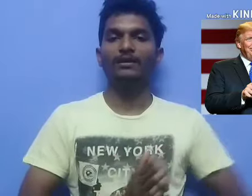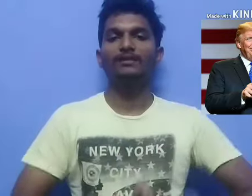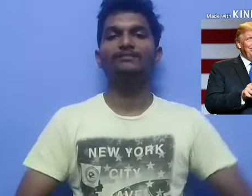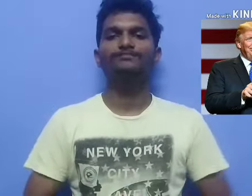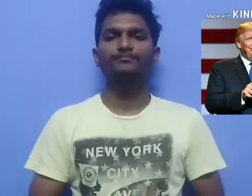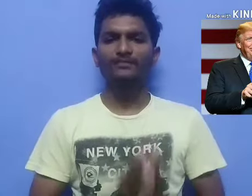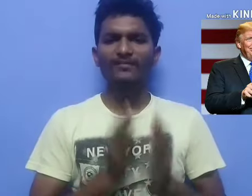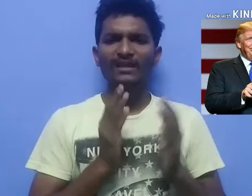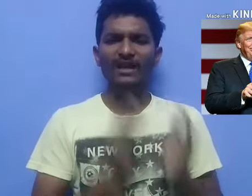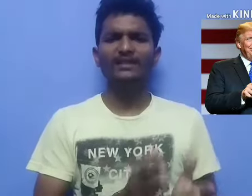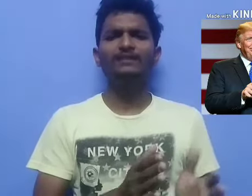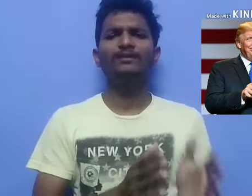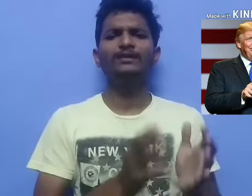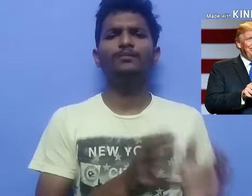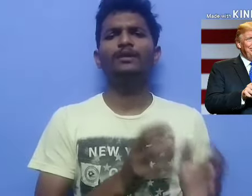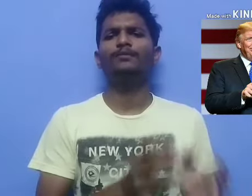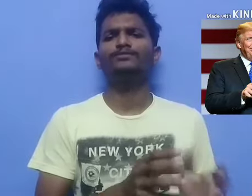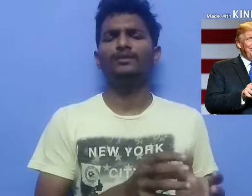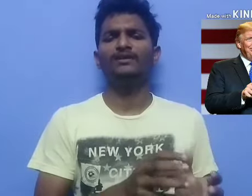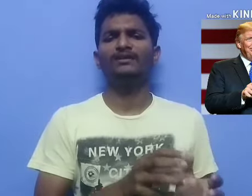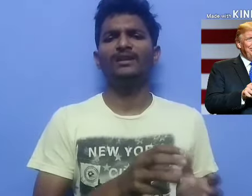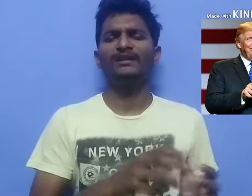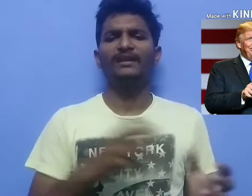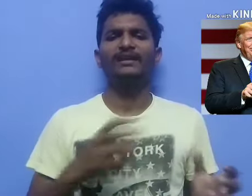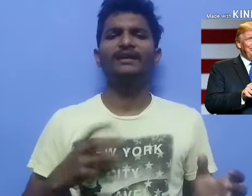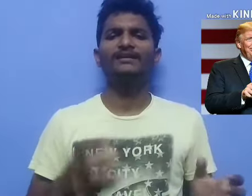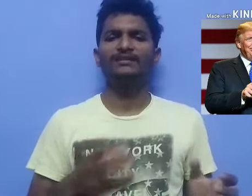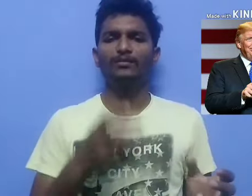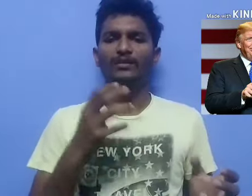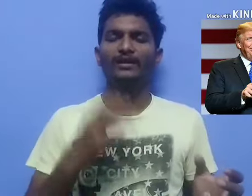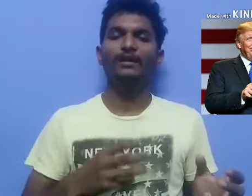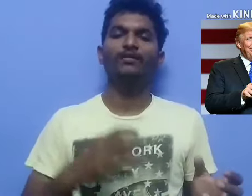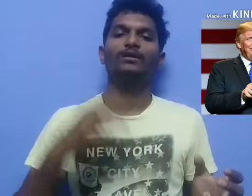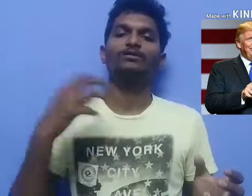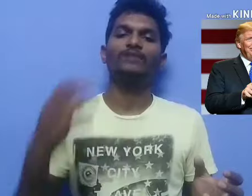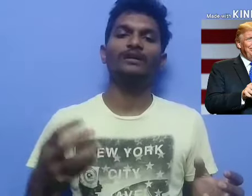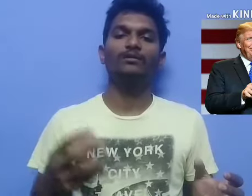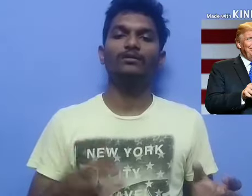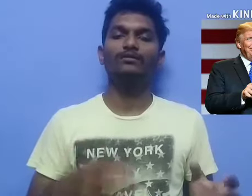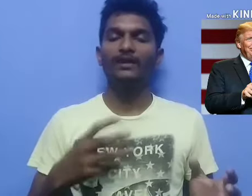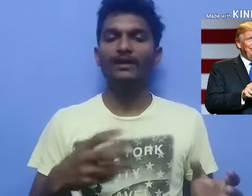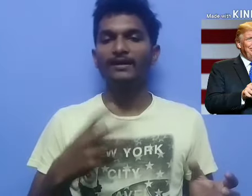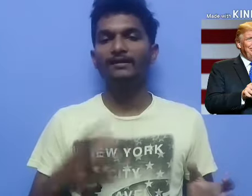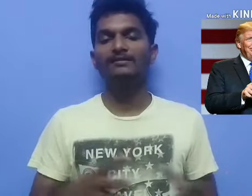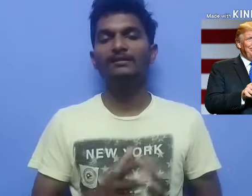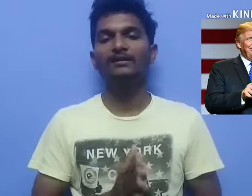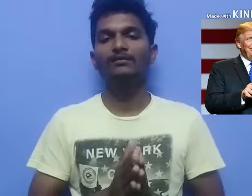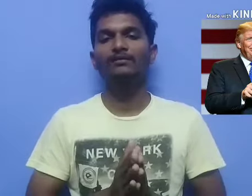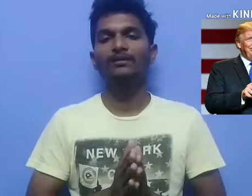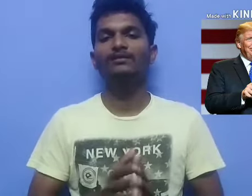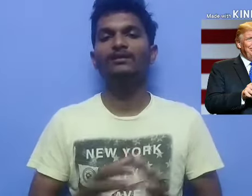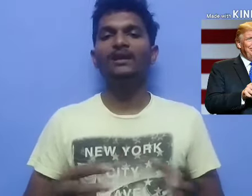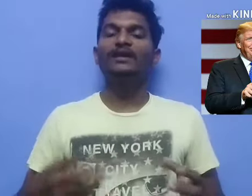பண்ணிட்டுருக்காரு. அதை அந்த மாதிரி ப்ராசஸ் பண்ணுறதுனால நிறைய கண்ட்ரிஸ், இப்போ இந்தியாவாக இருக்கட்டும் சைனாவாக இருக்கட்டும், நிறைய கண்ட்ரிஸில் இருக்கிறவங்களுக்கு வந்து